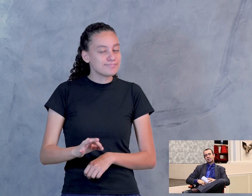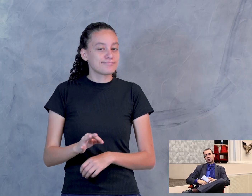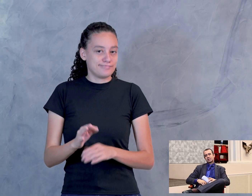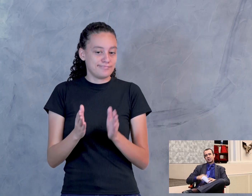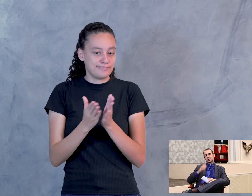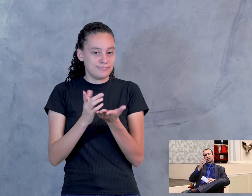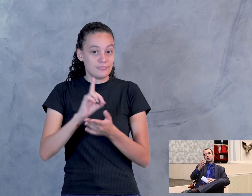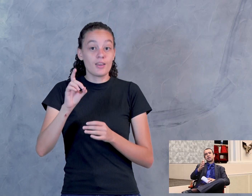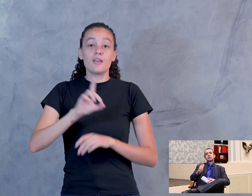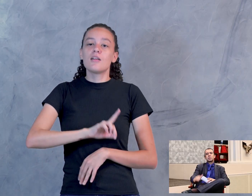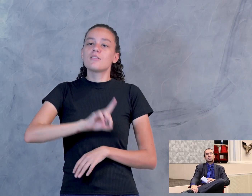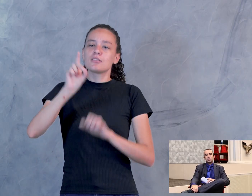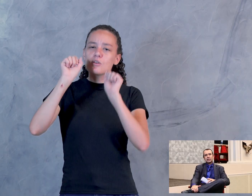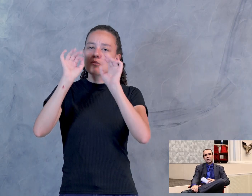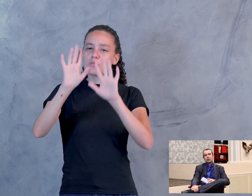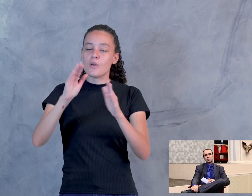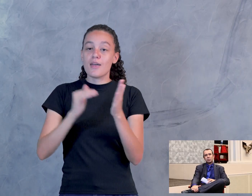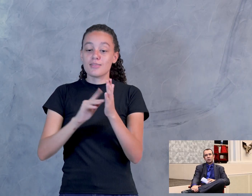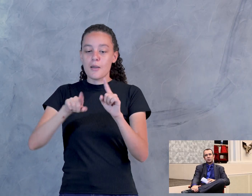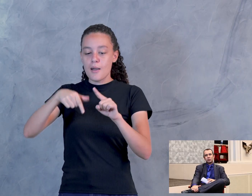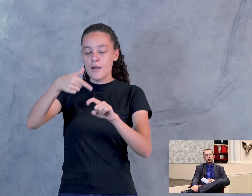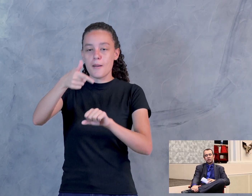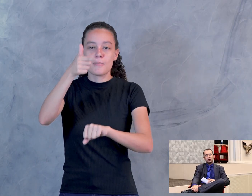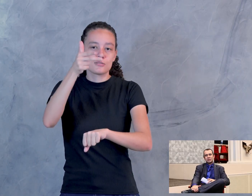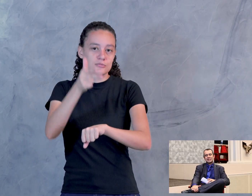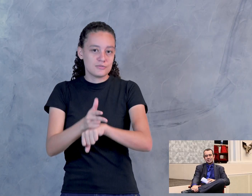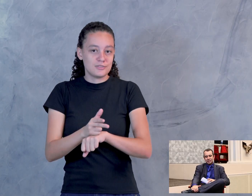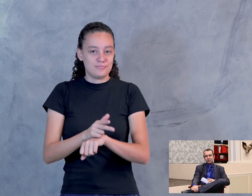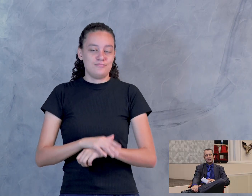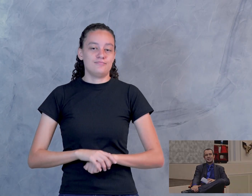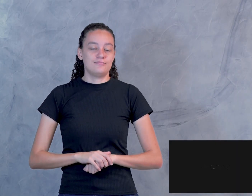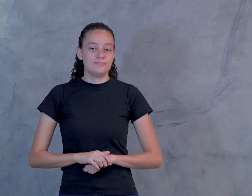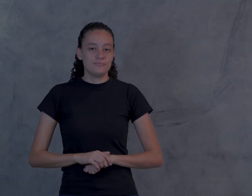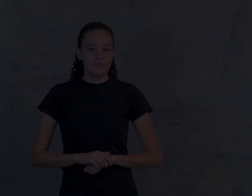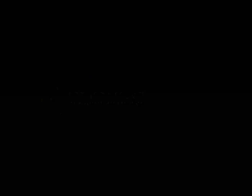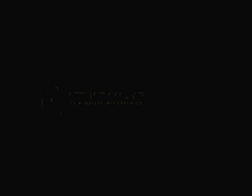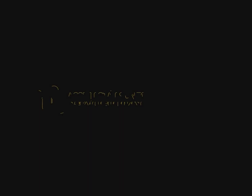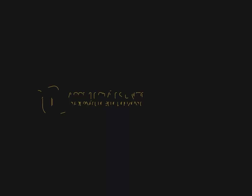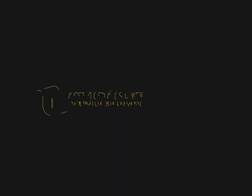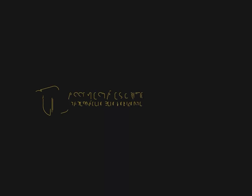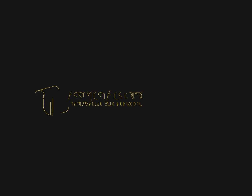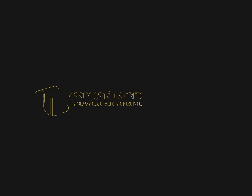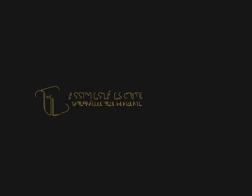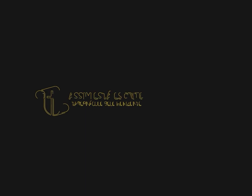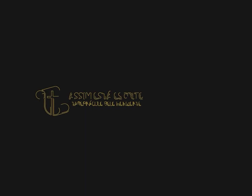melhor essa mensagem. Deus te abençoe, até nosso próximo vídeo, se Deus quiser.